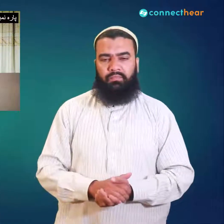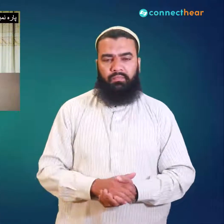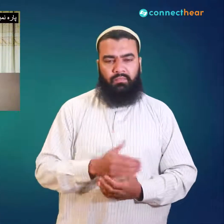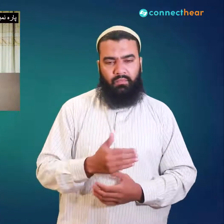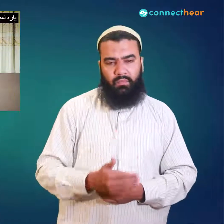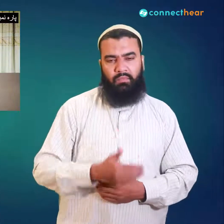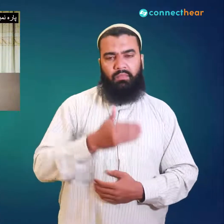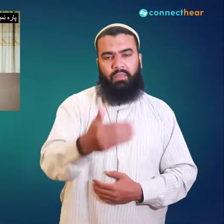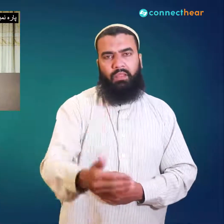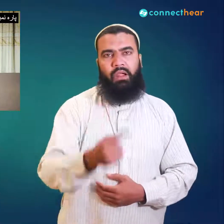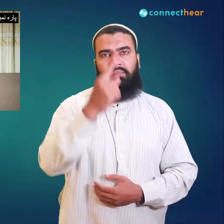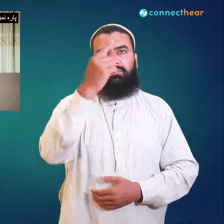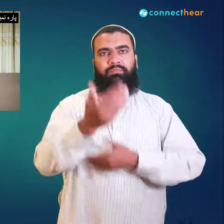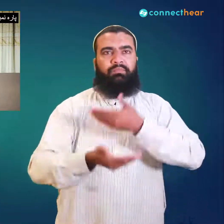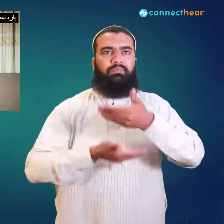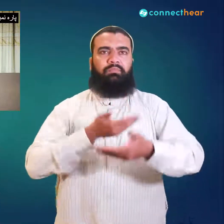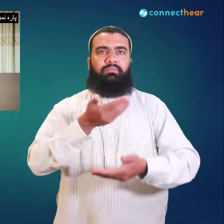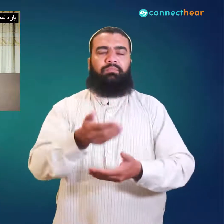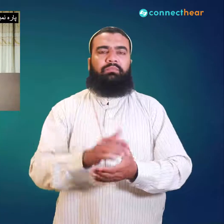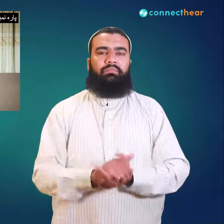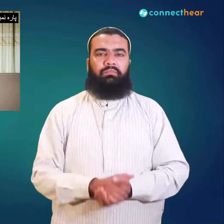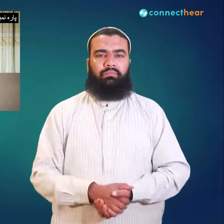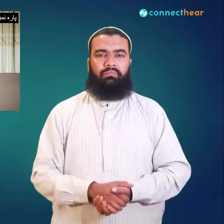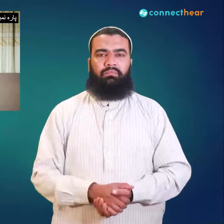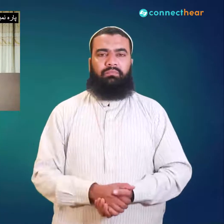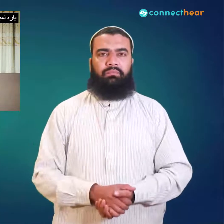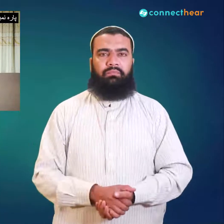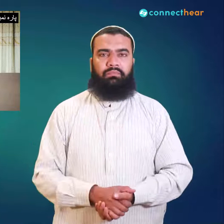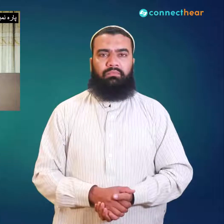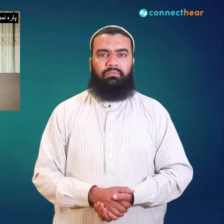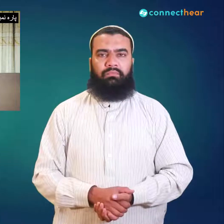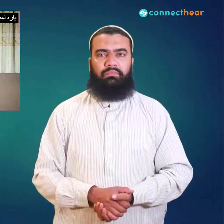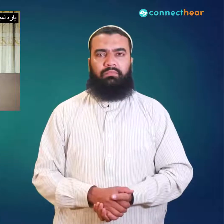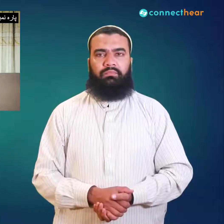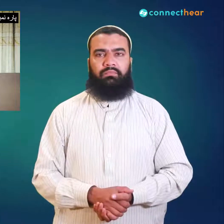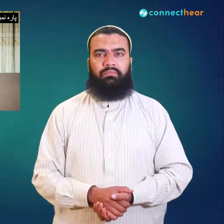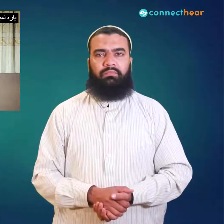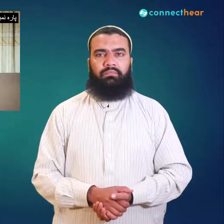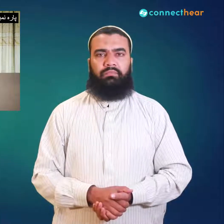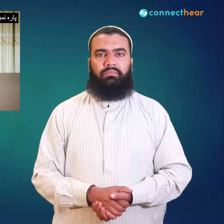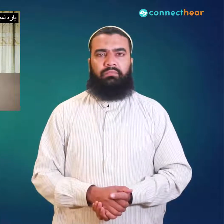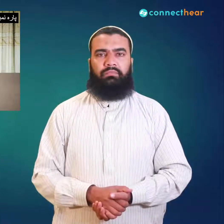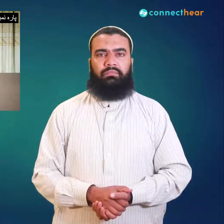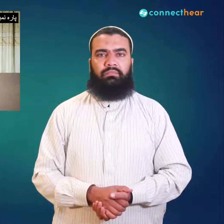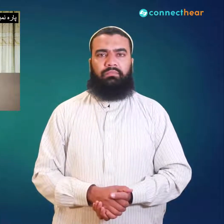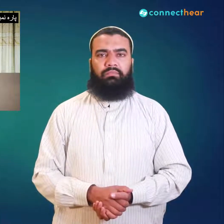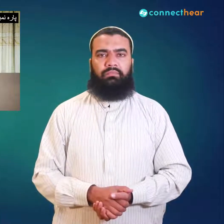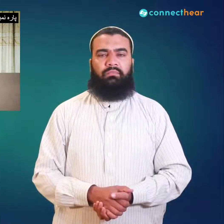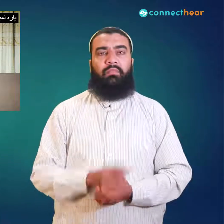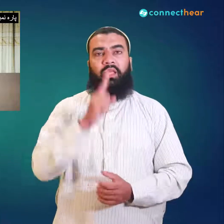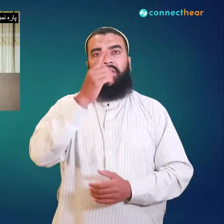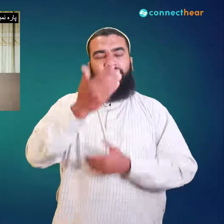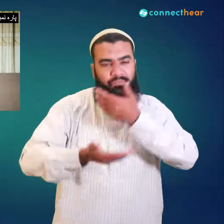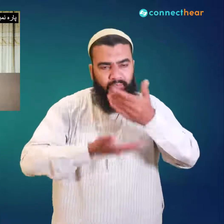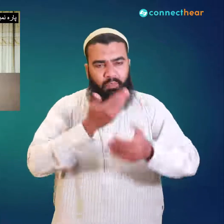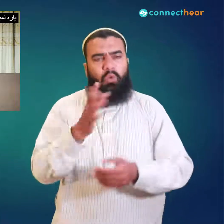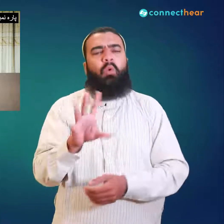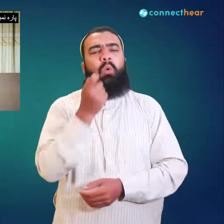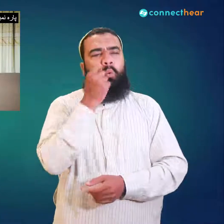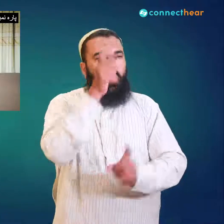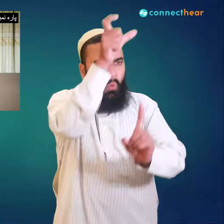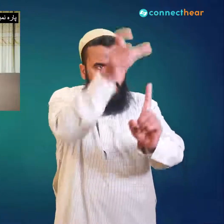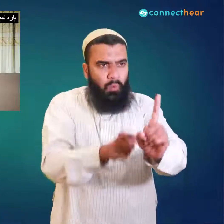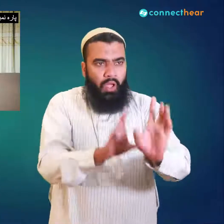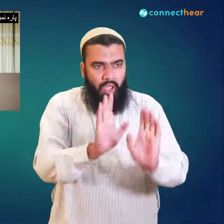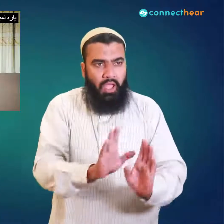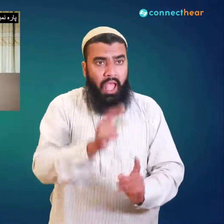رکوع نمبر 12 آیت نمبر 62 اور 63، الا ان اولیاء اللہ، اللہ کے جو